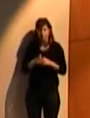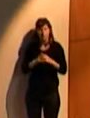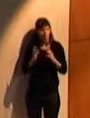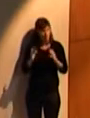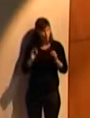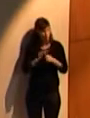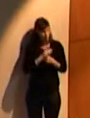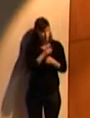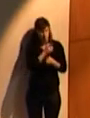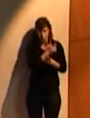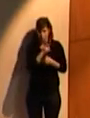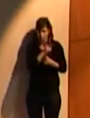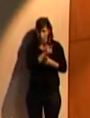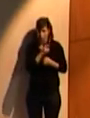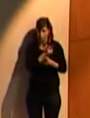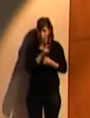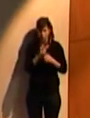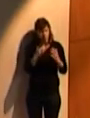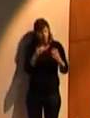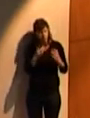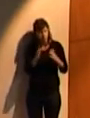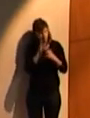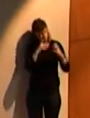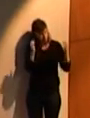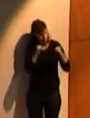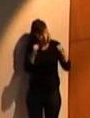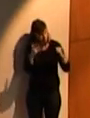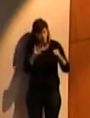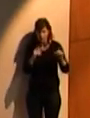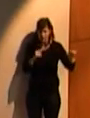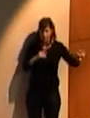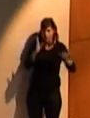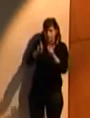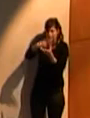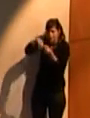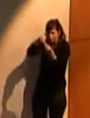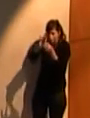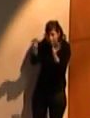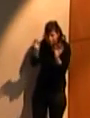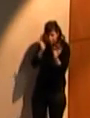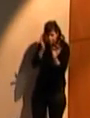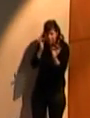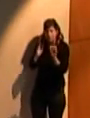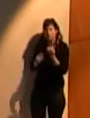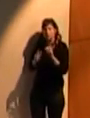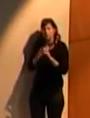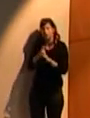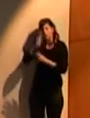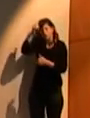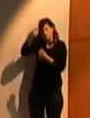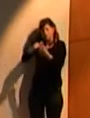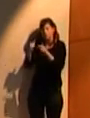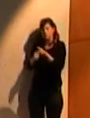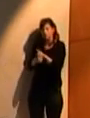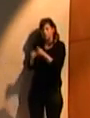moi, nous sommes retrouvés autour d'un même constat. Peut-être pour l'anecdote, dans un événement initié par la